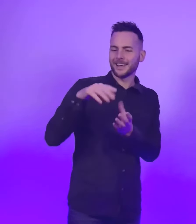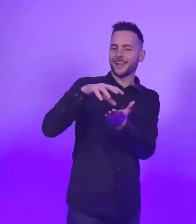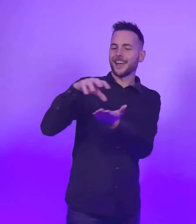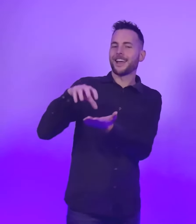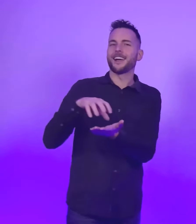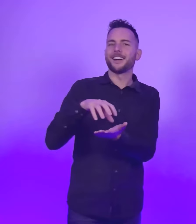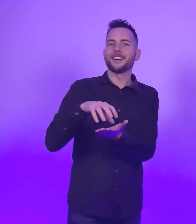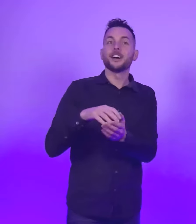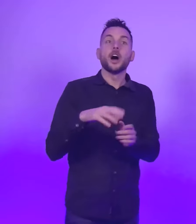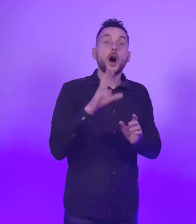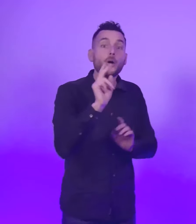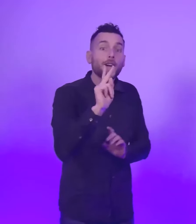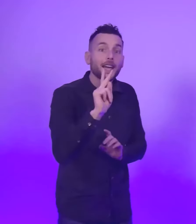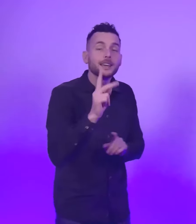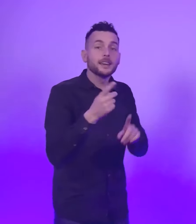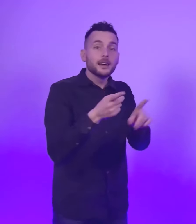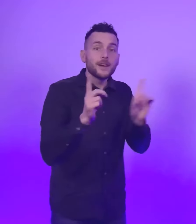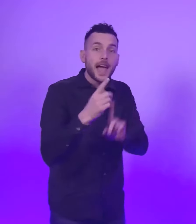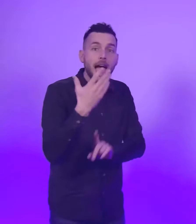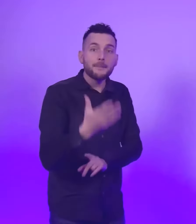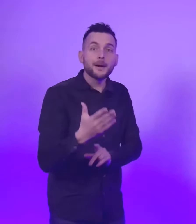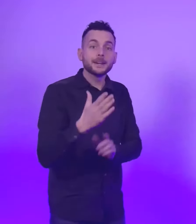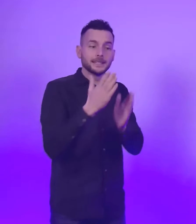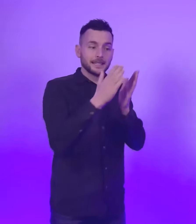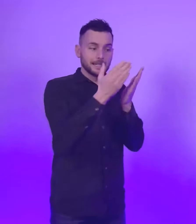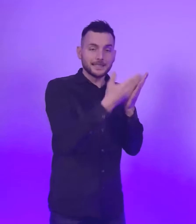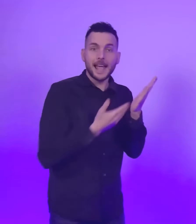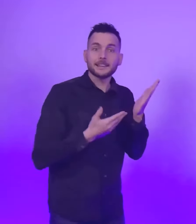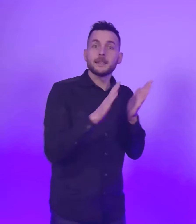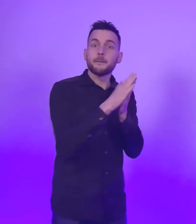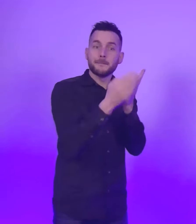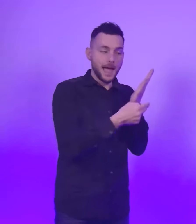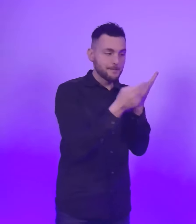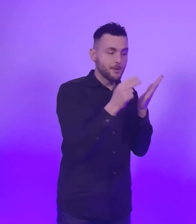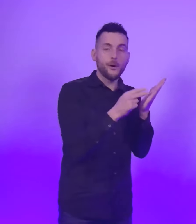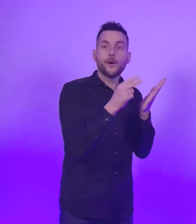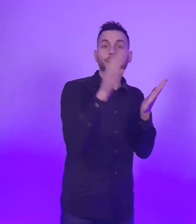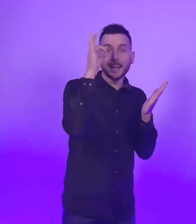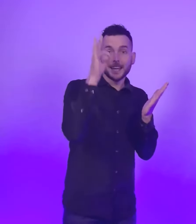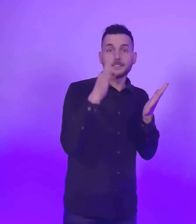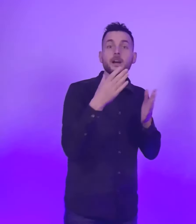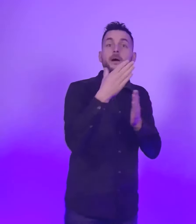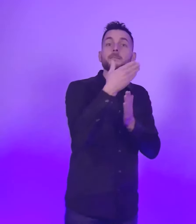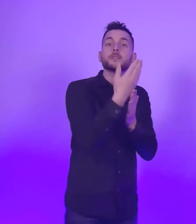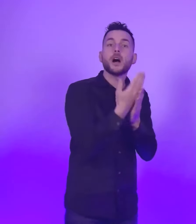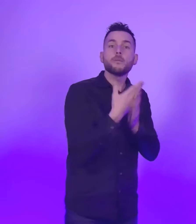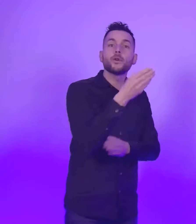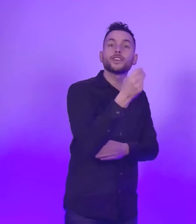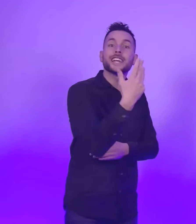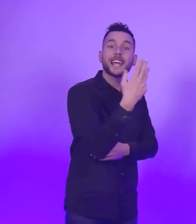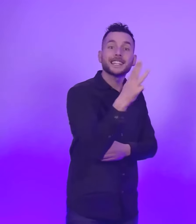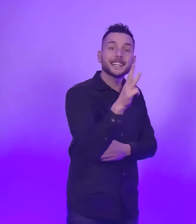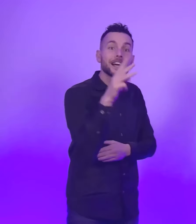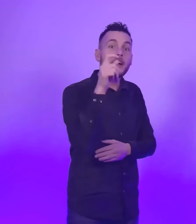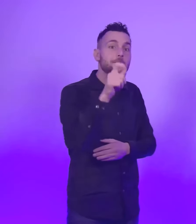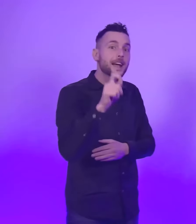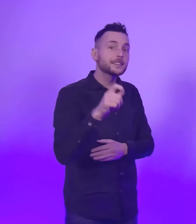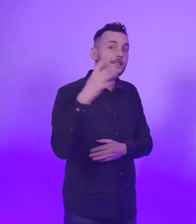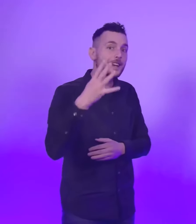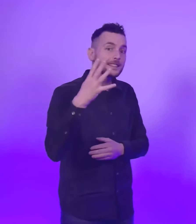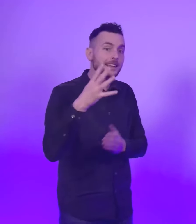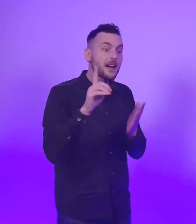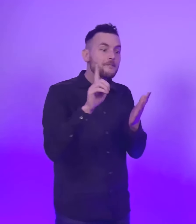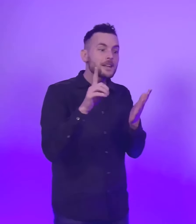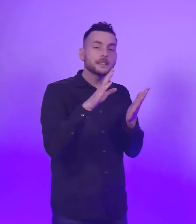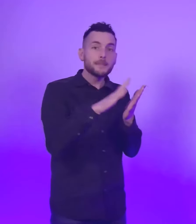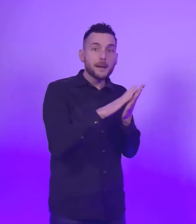Oké. We hebben een tekst uit de Bijbel geleerd uit Psalm 139, vers 14. Wat is deze Bijbeltekst?